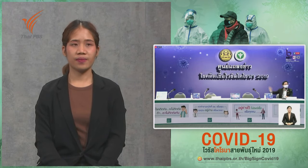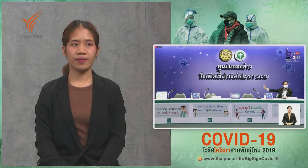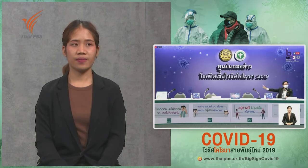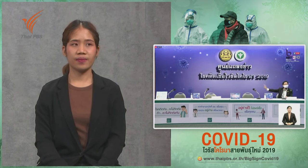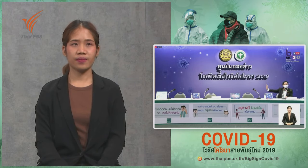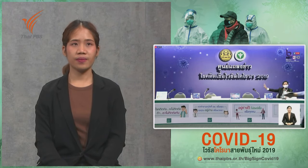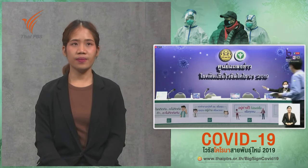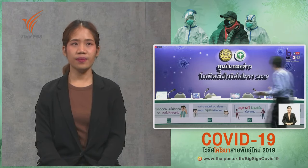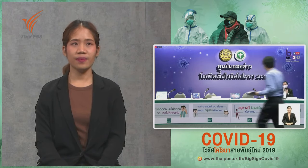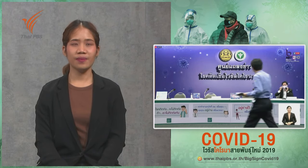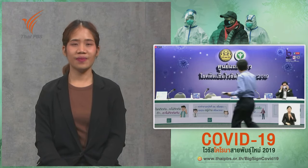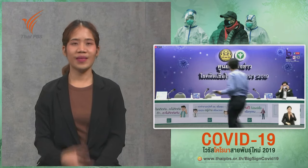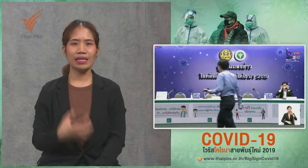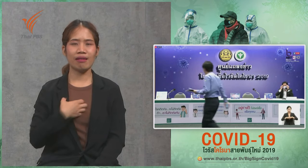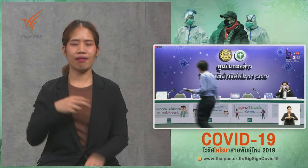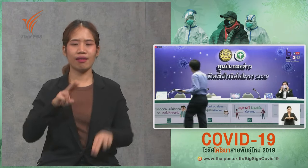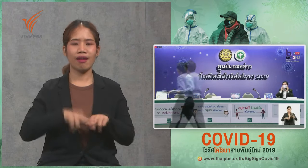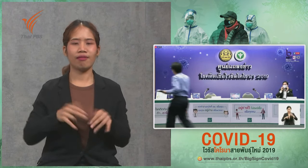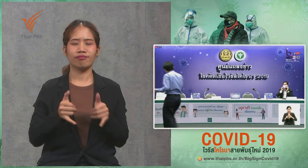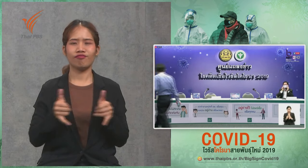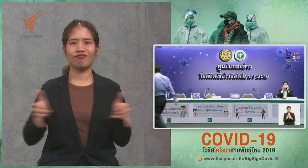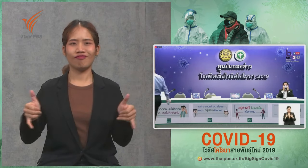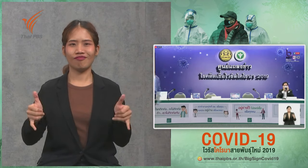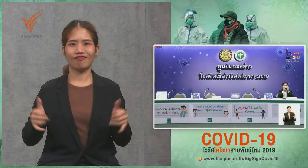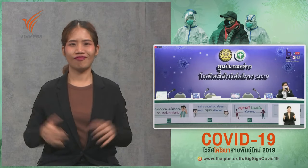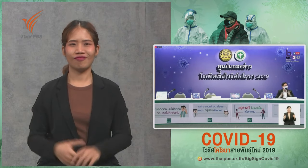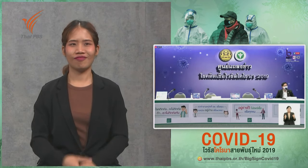นั่งห่างๆหน่อยนะ